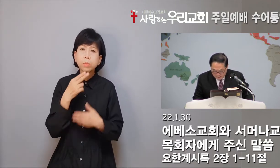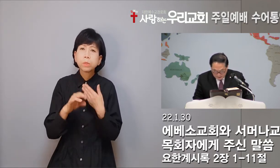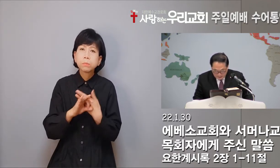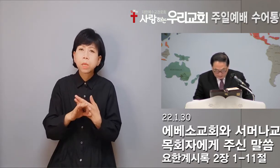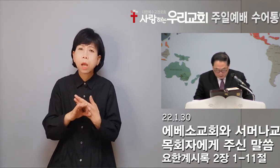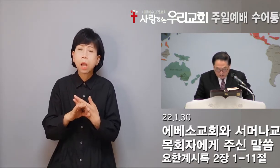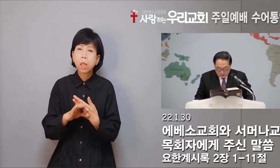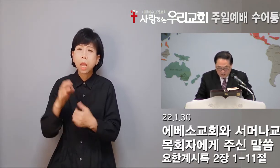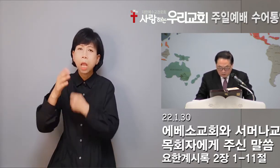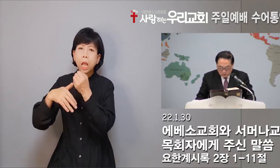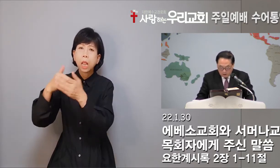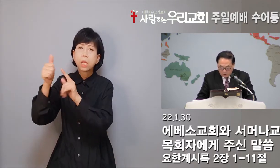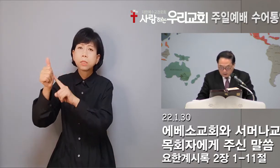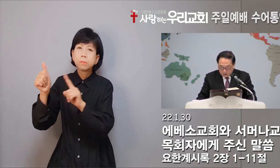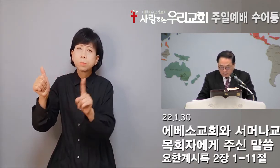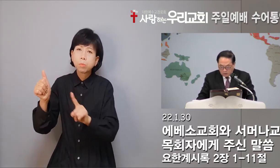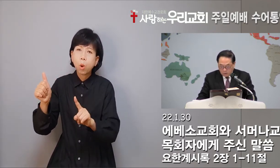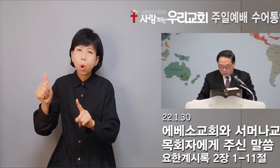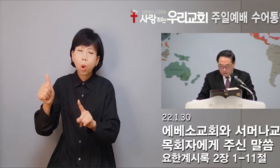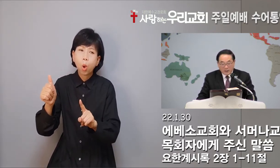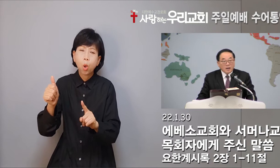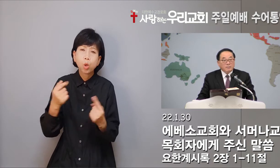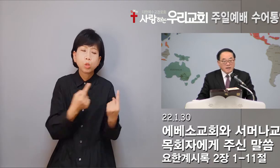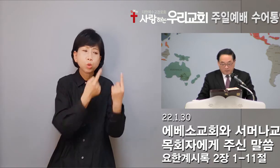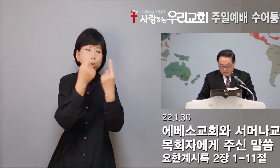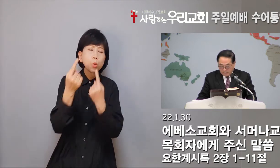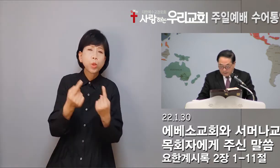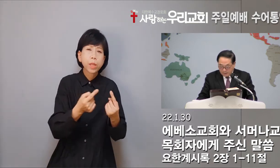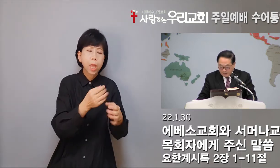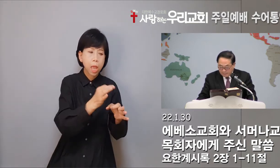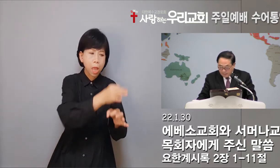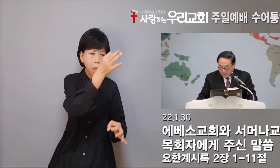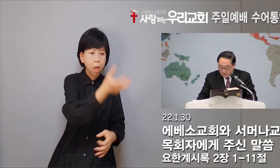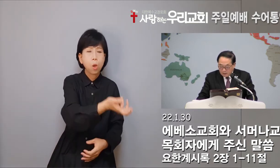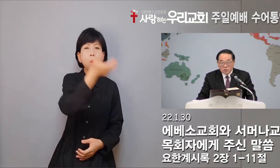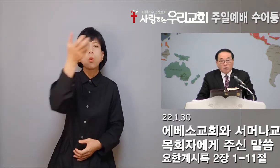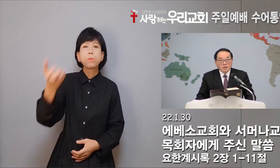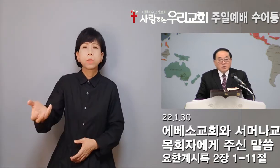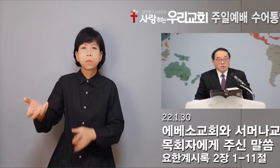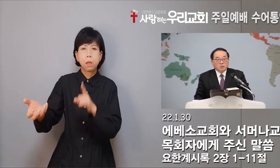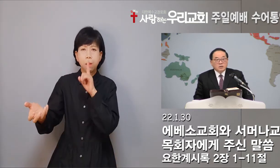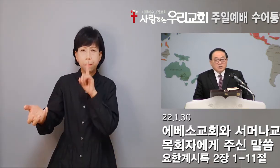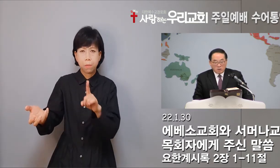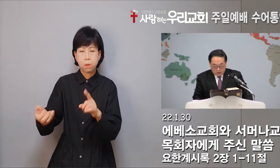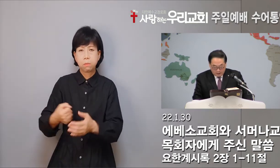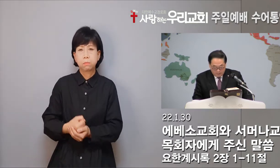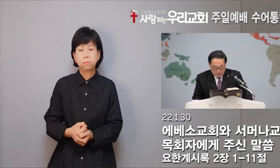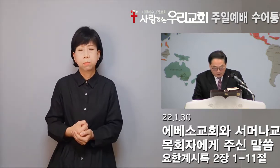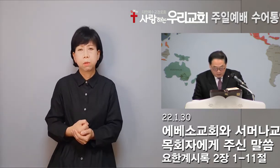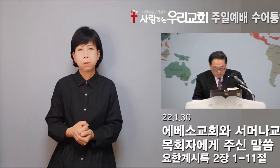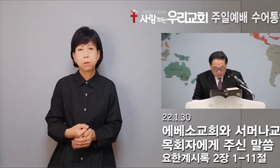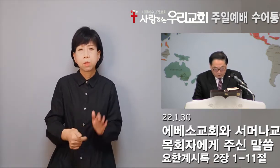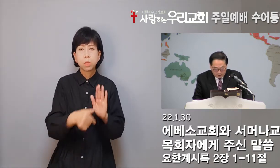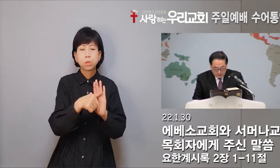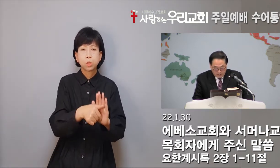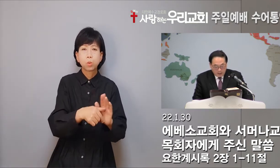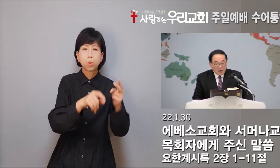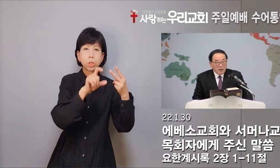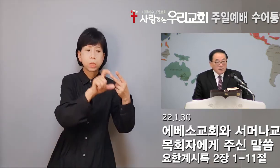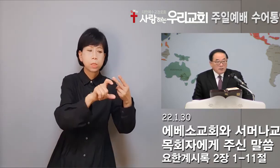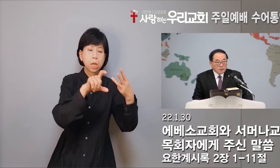내가 내게 가서 내 촛대를 그 자리에서 옮기리라 말씀하셨는데 이는 요한계시록 2장과 3장의